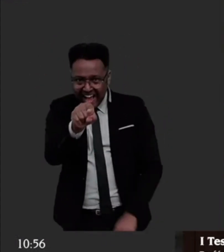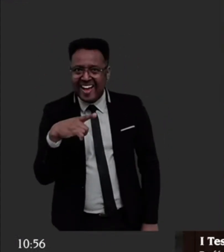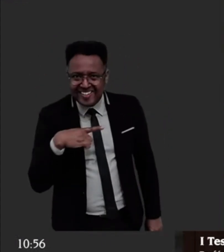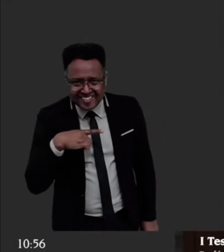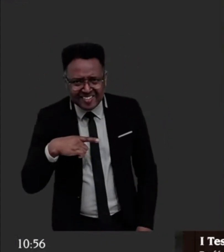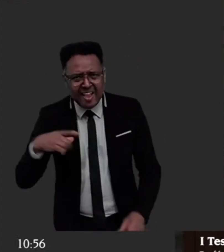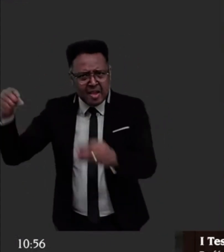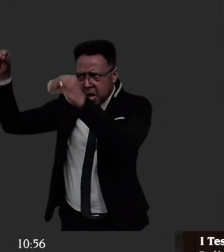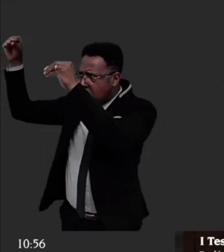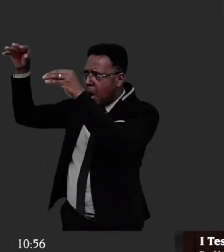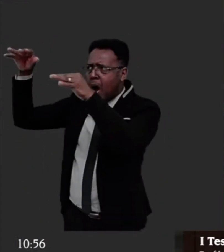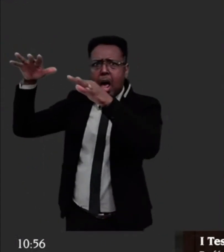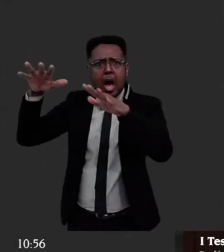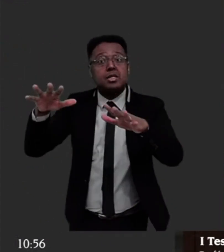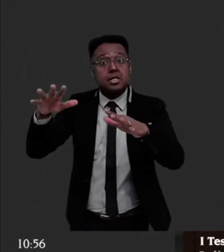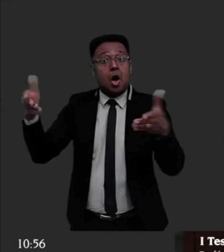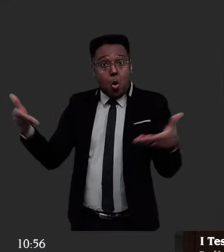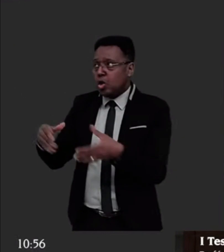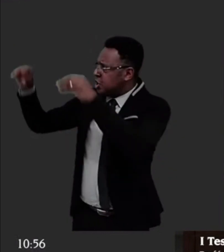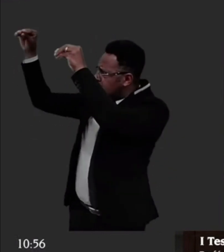multiplicada nesta manhã.